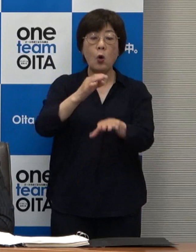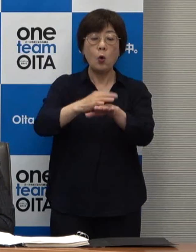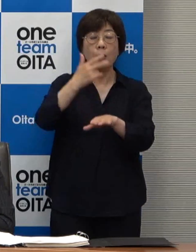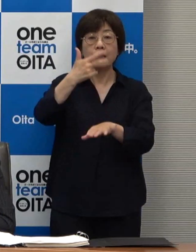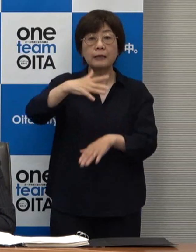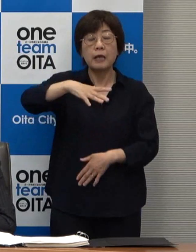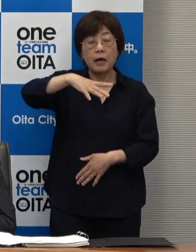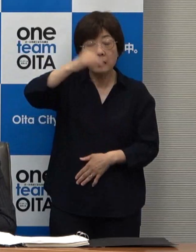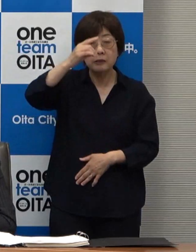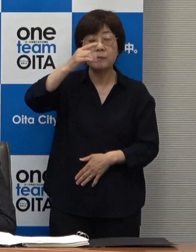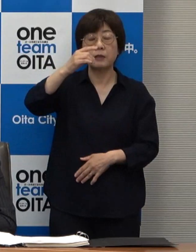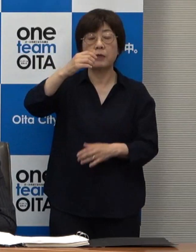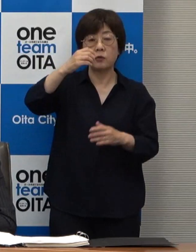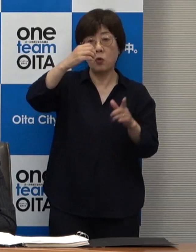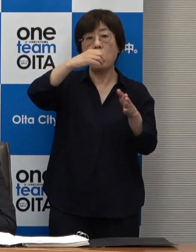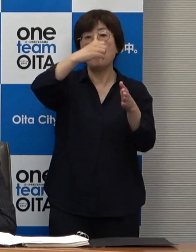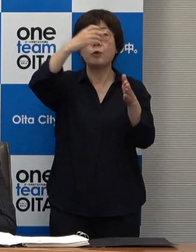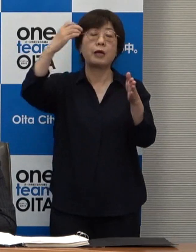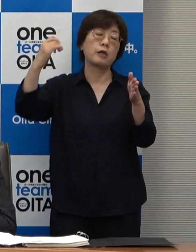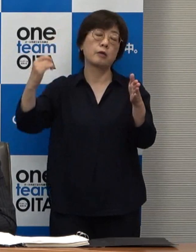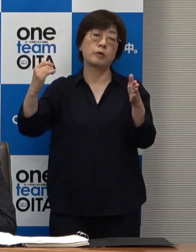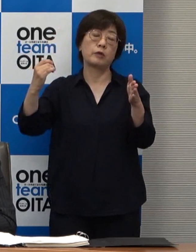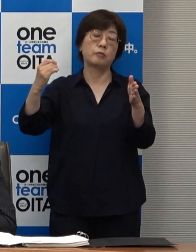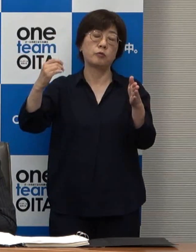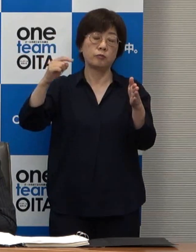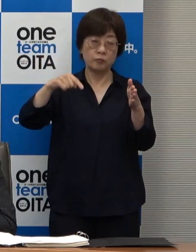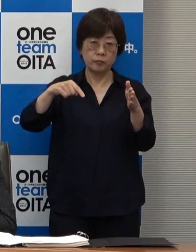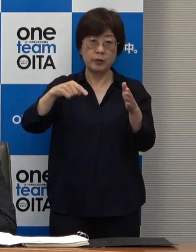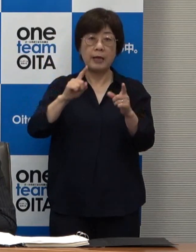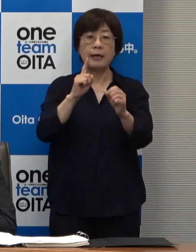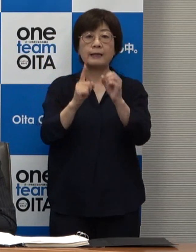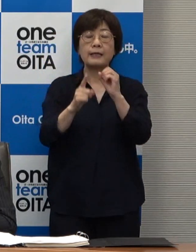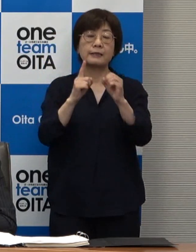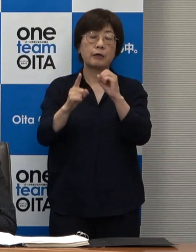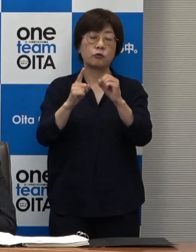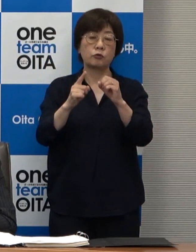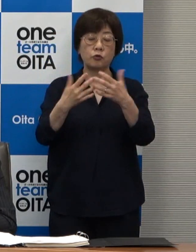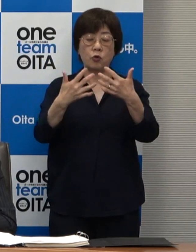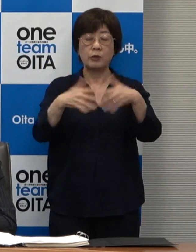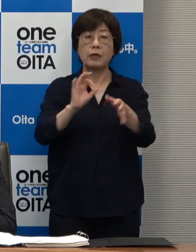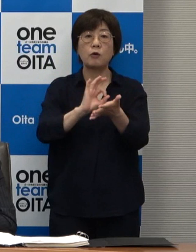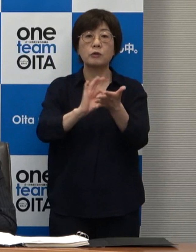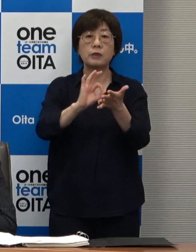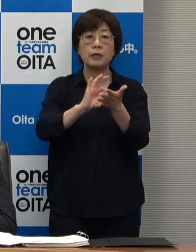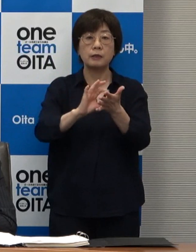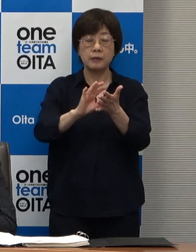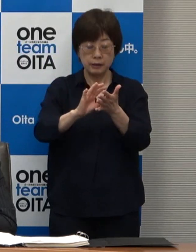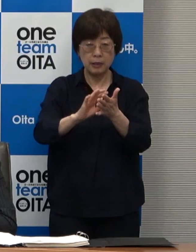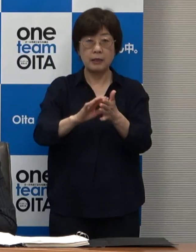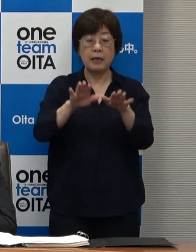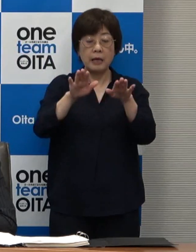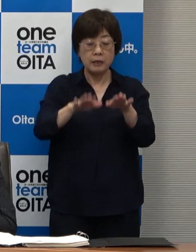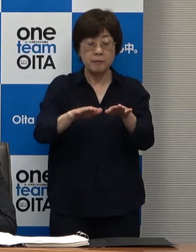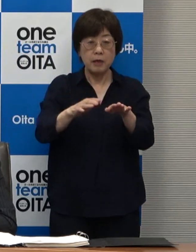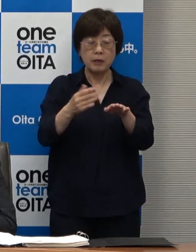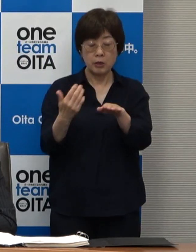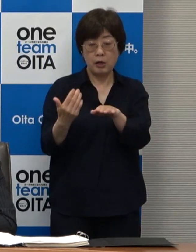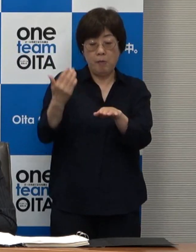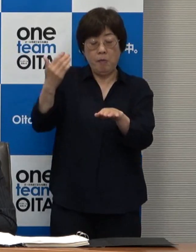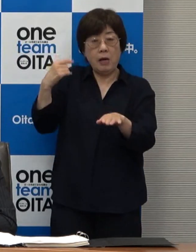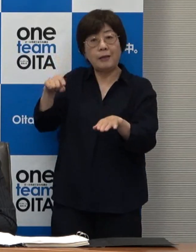。最新式のデジタルプラネタリウムで、現在からプラスマイナス100万